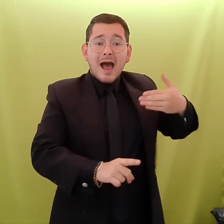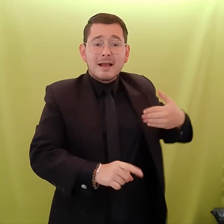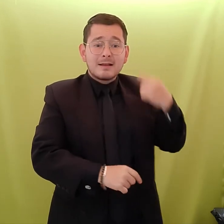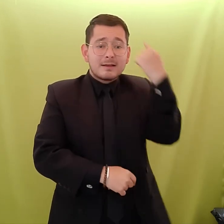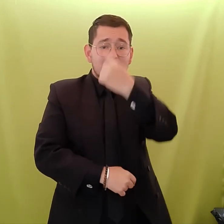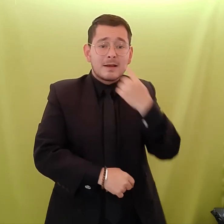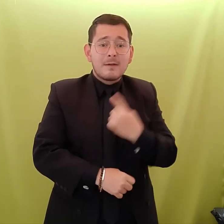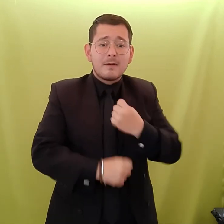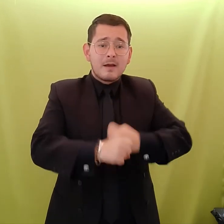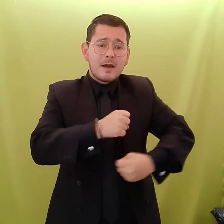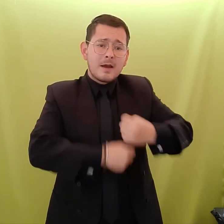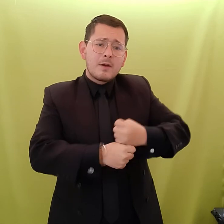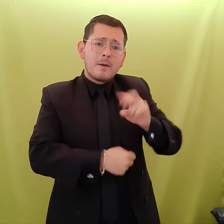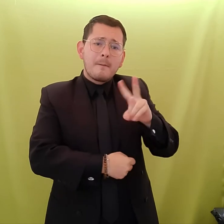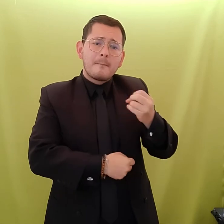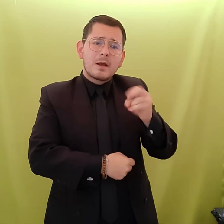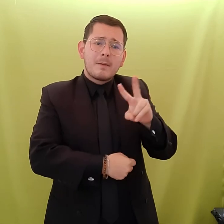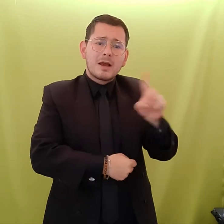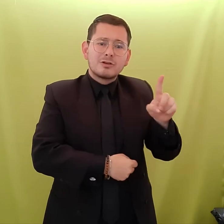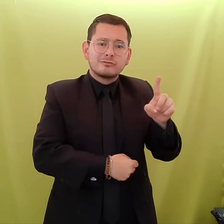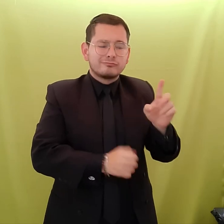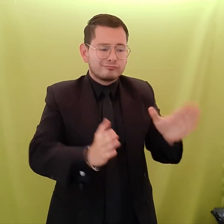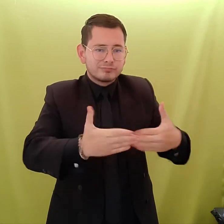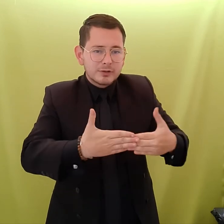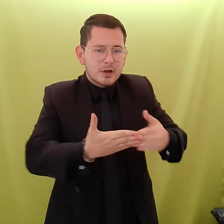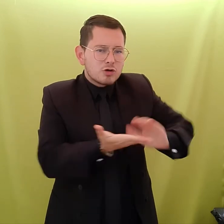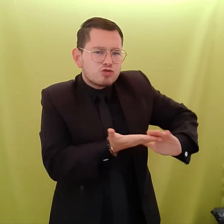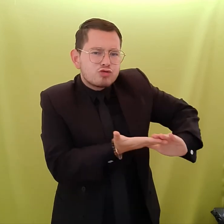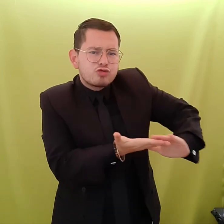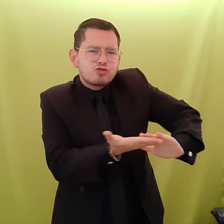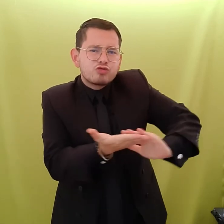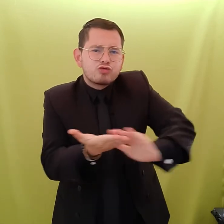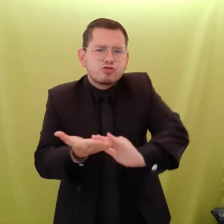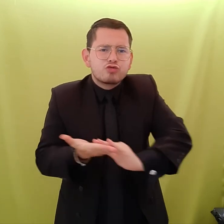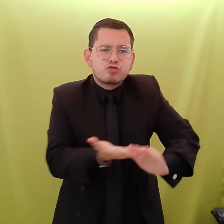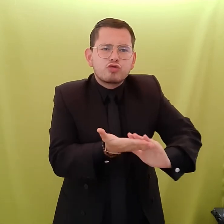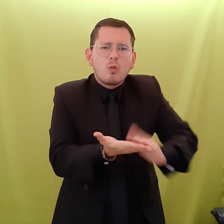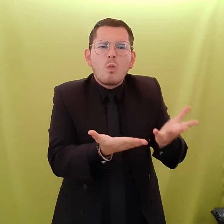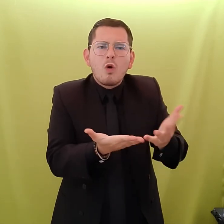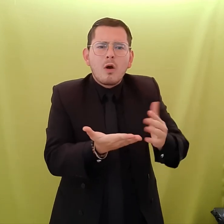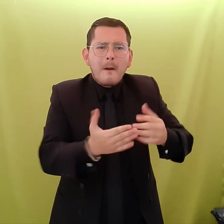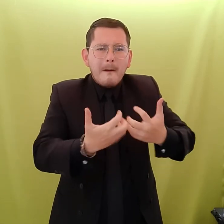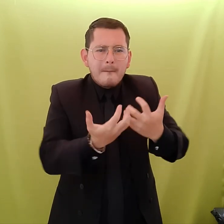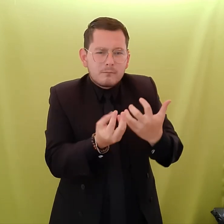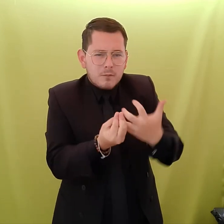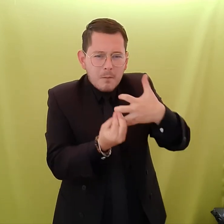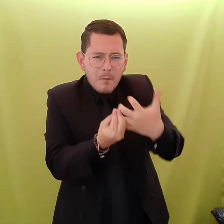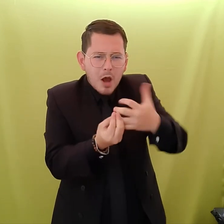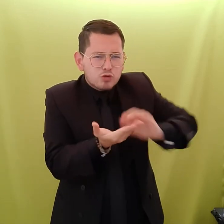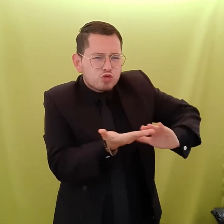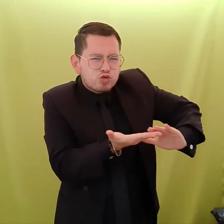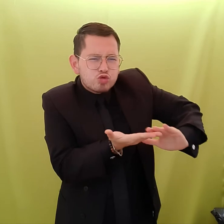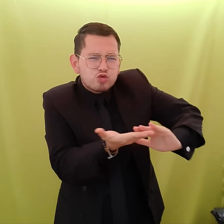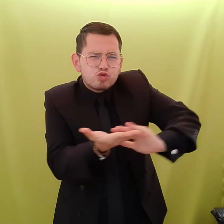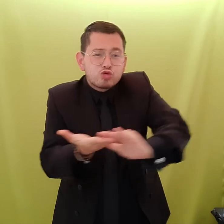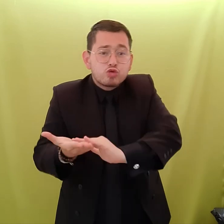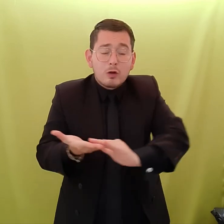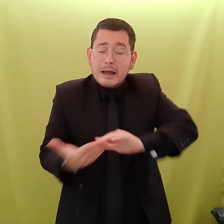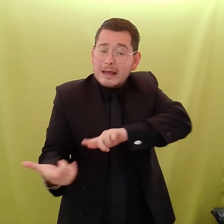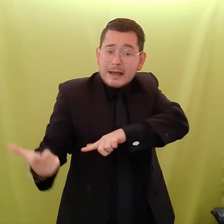el servicio, mientras se ajustaron las condiciones en el cuarto de máquinas. Sin embargo, la dificultad fue atendida y superada, lo que